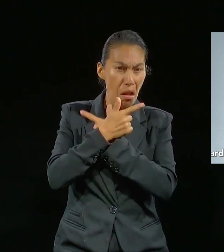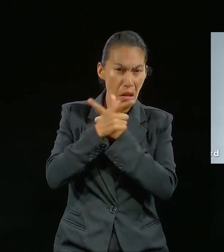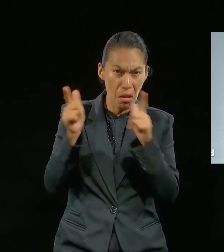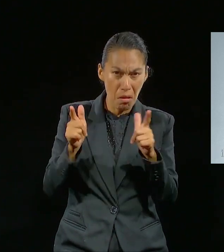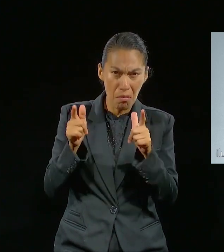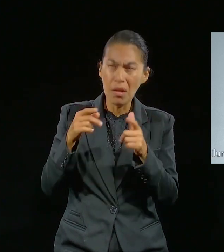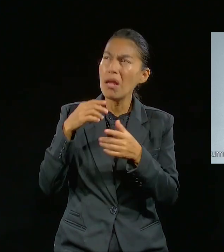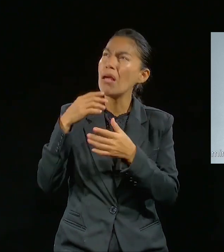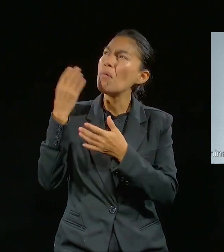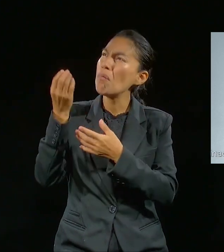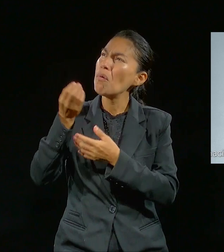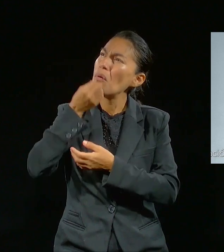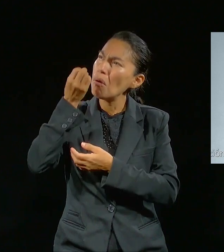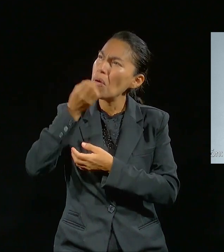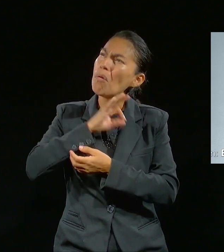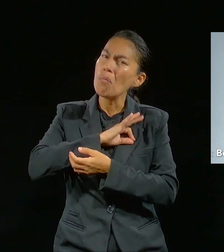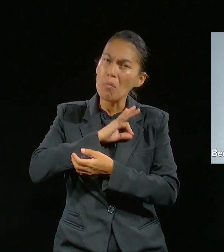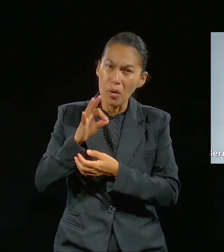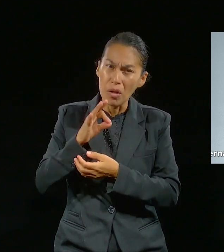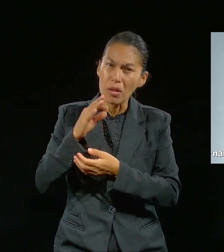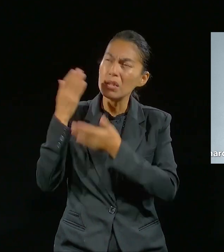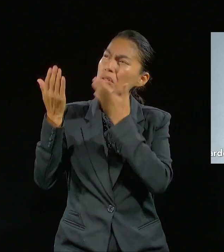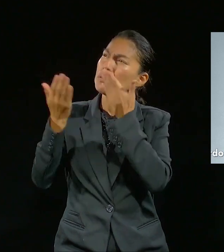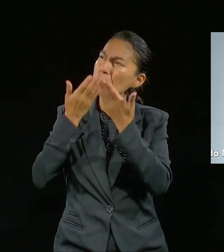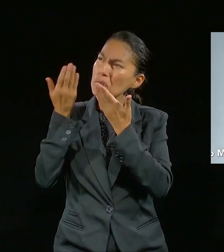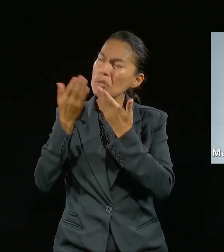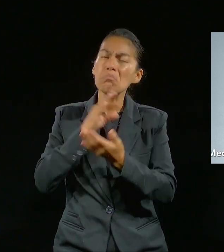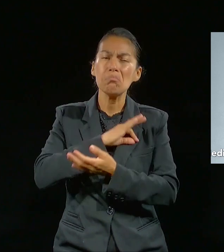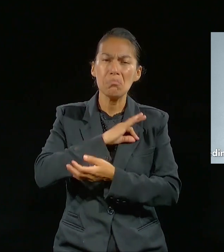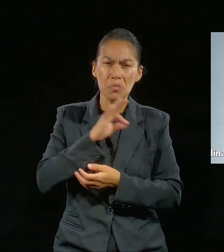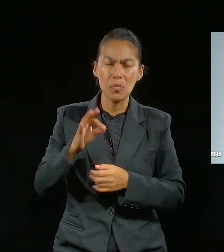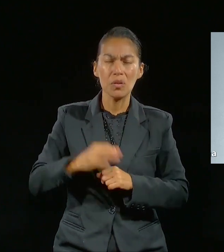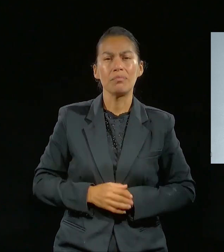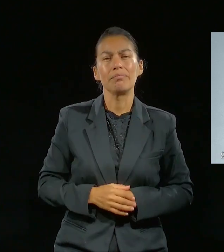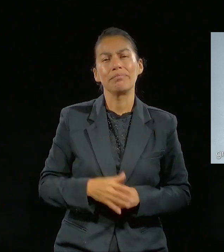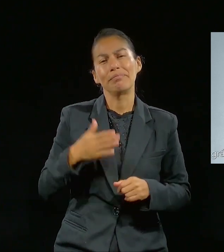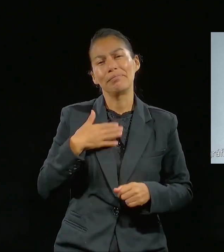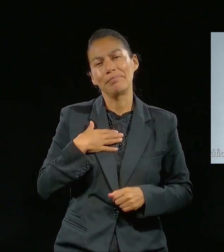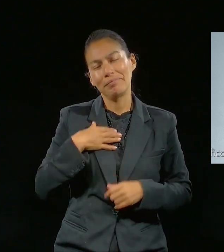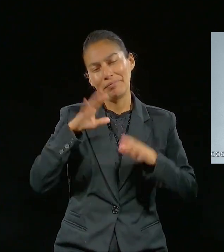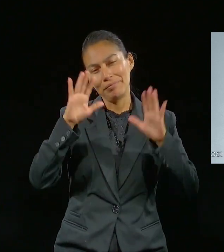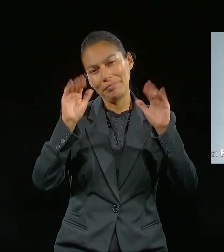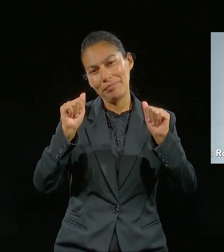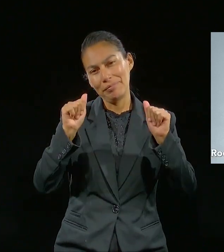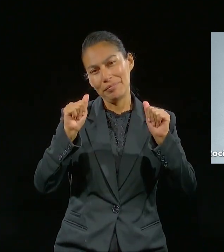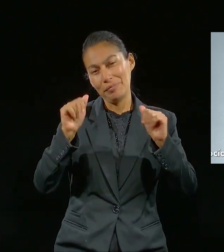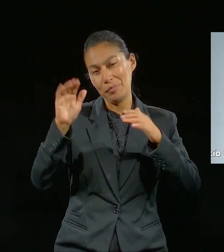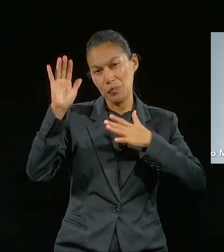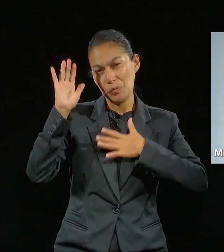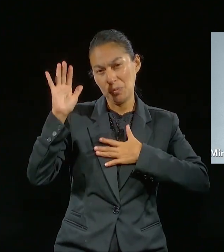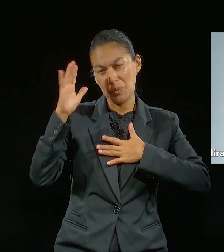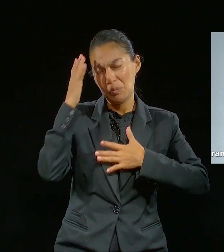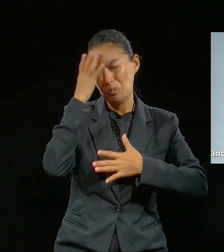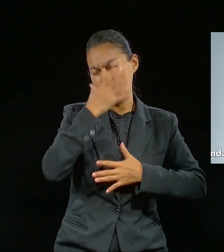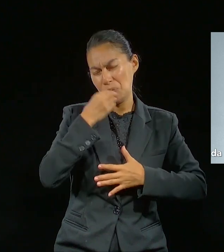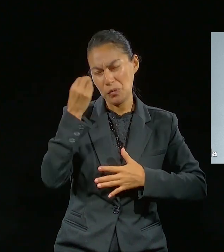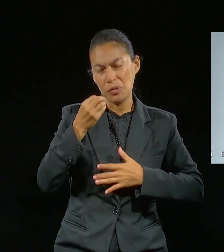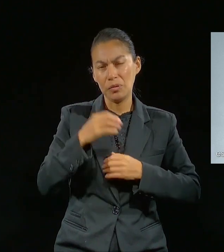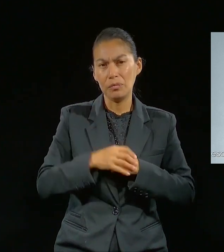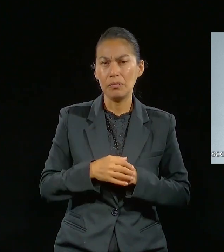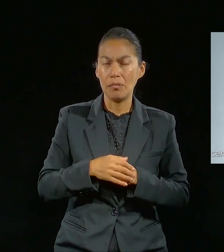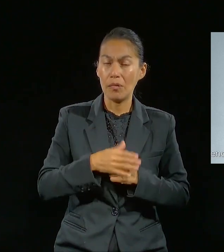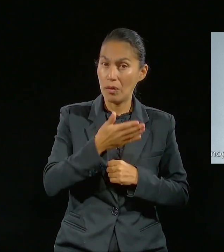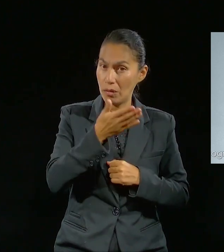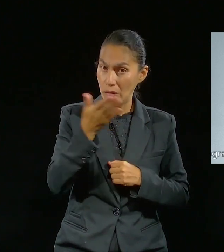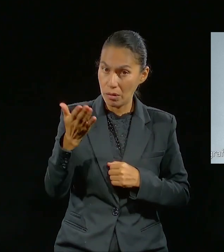Ahora es el tiempo de la salvación. Yo me despido de ti con una gran promesa